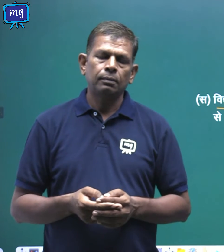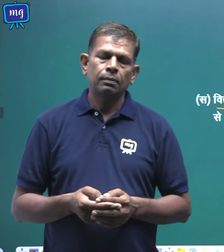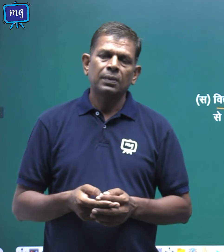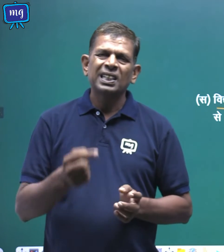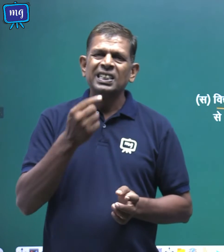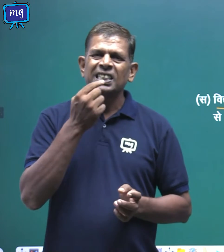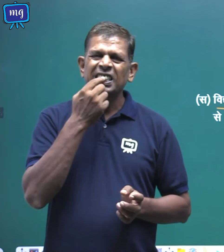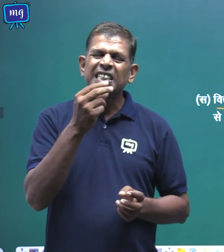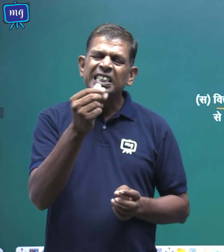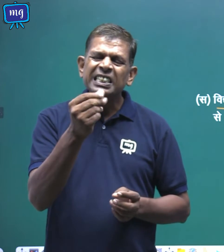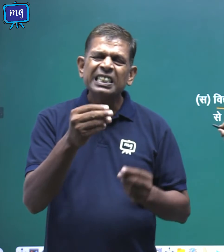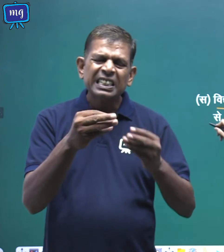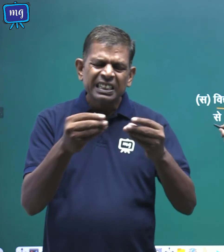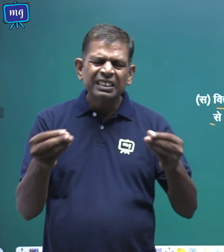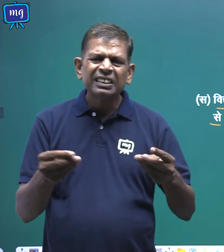थर्मोकोल की शीट से